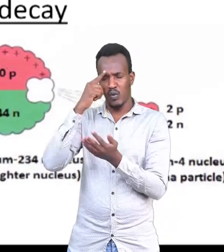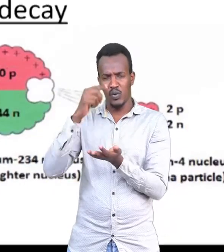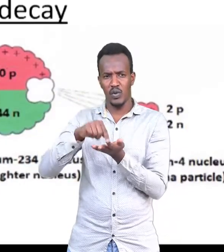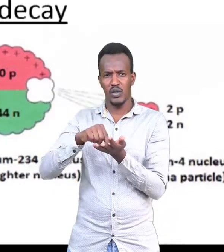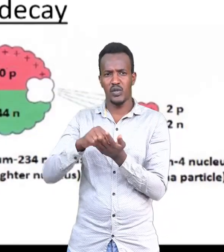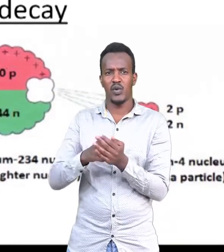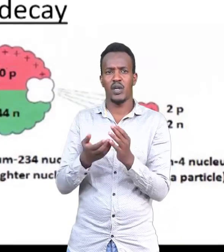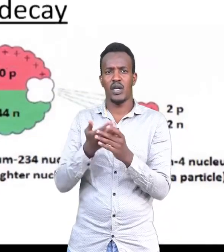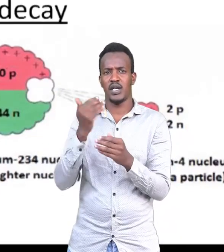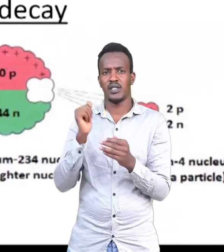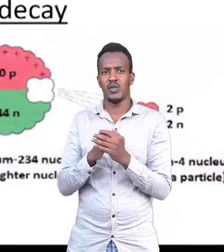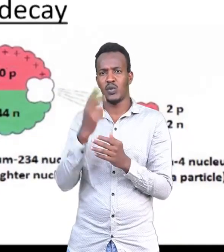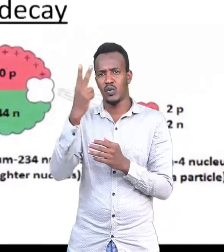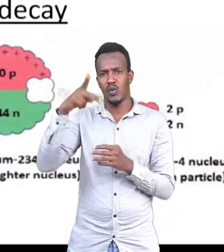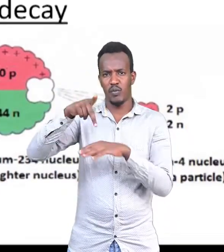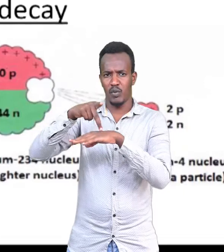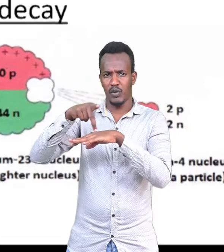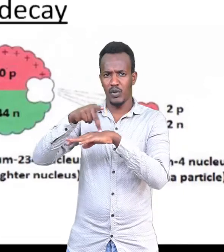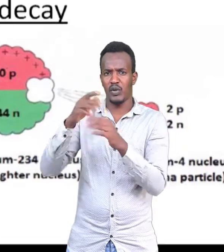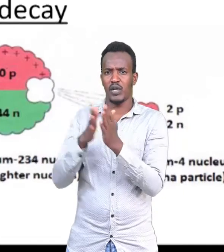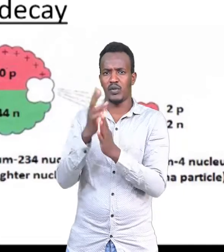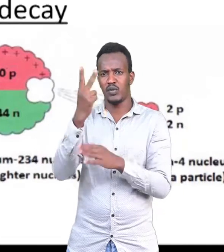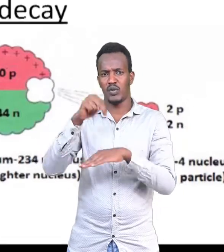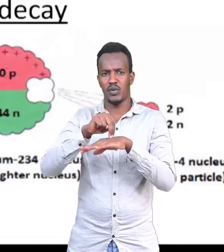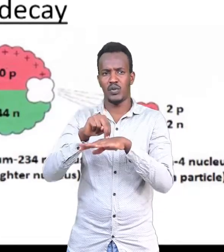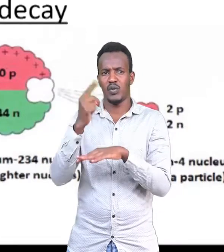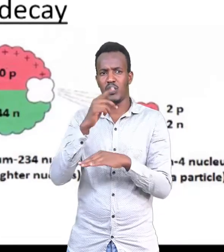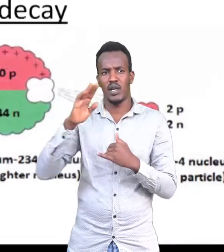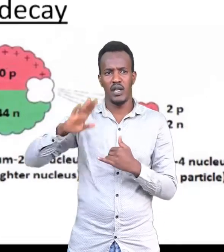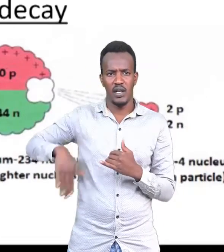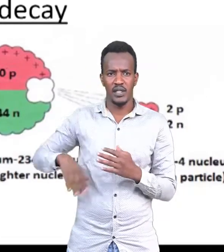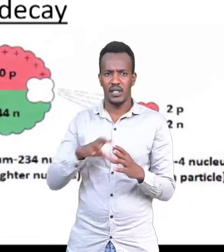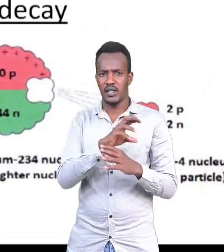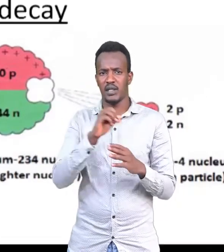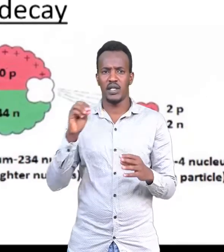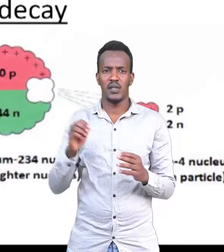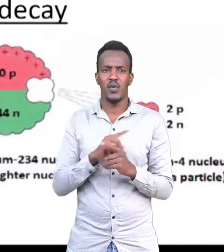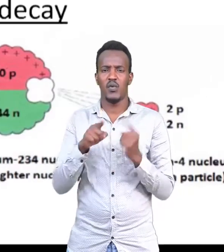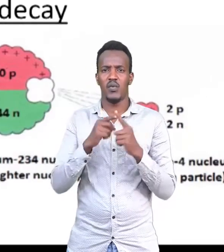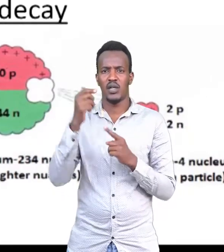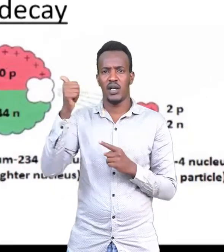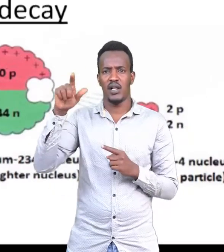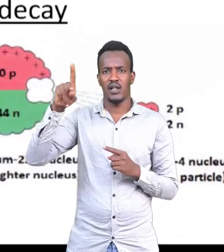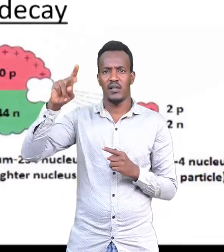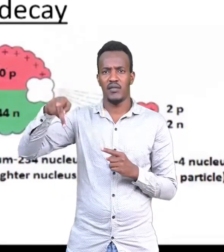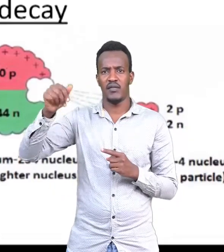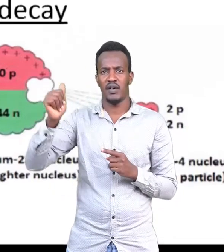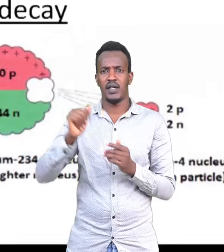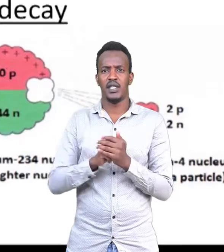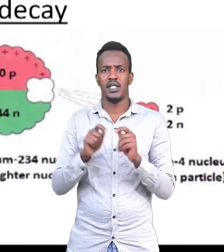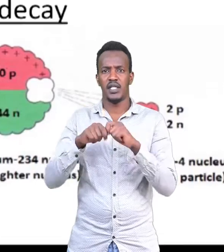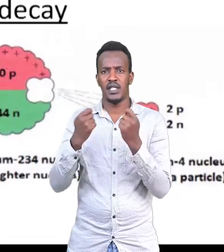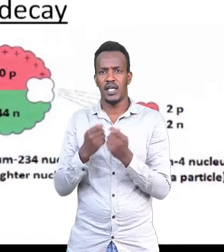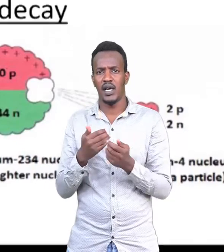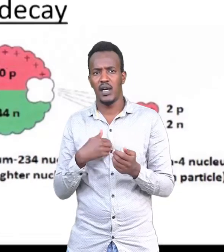afarta laba proton iyo laba neutron baa markaas waxaan meeshan ka maqan marka alpha dhigaygu marka uu dhaco protonadana laba markaas